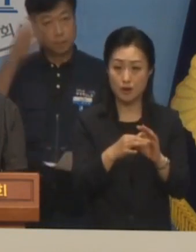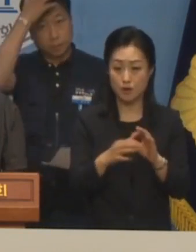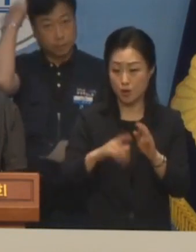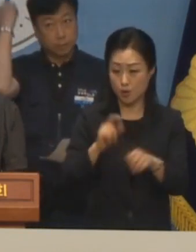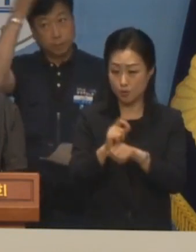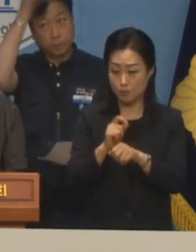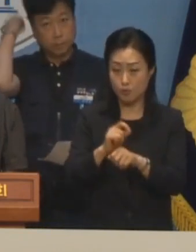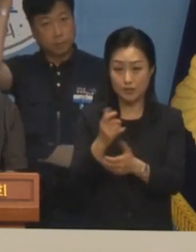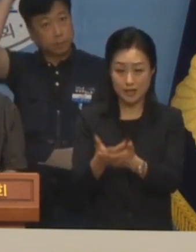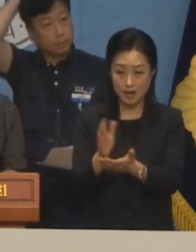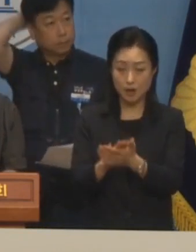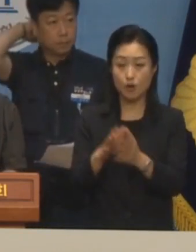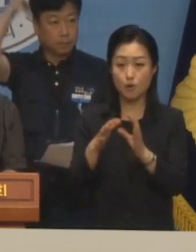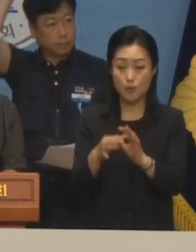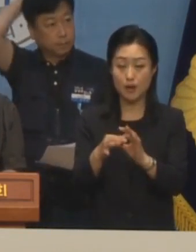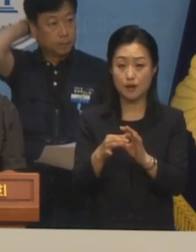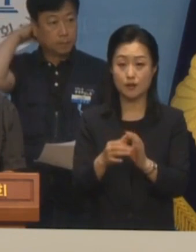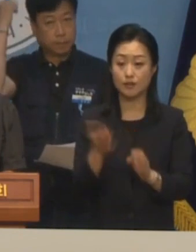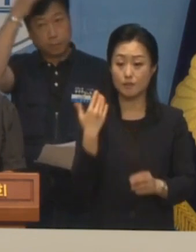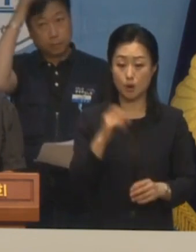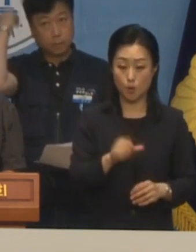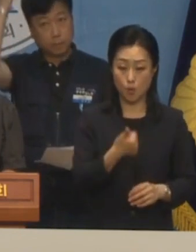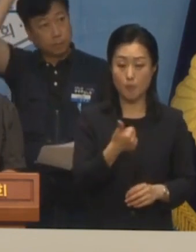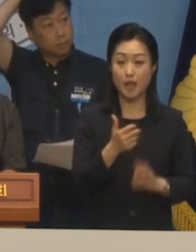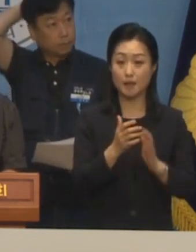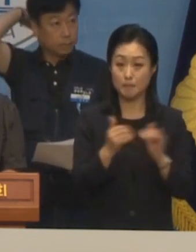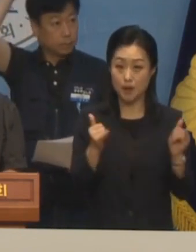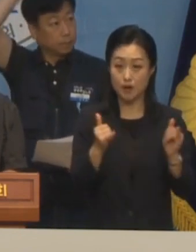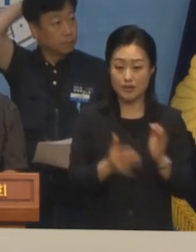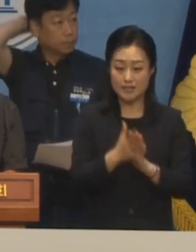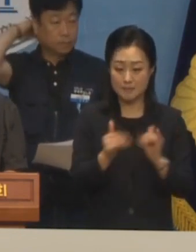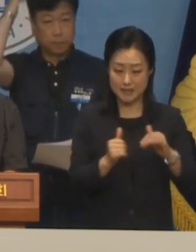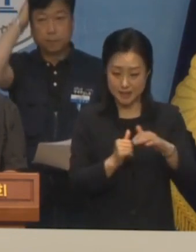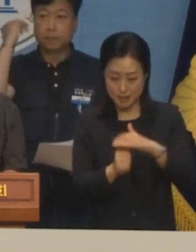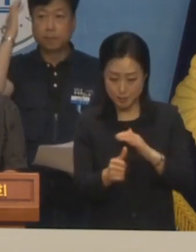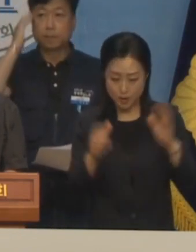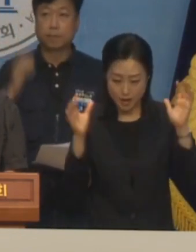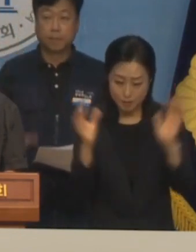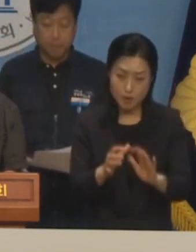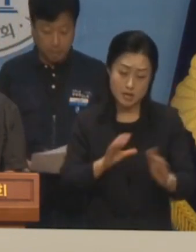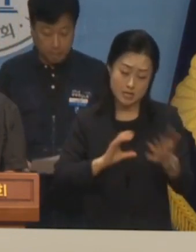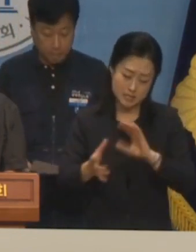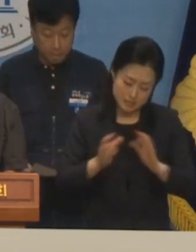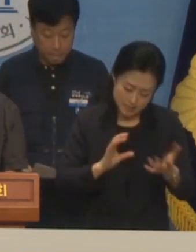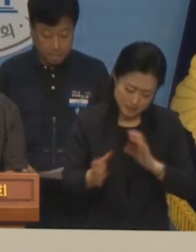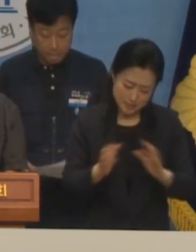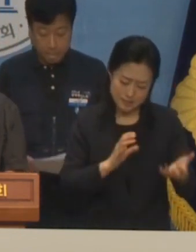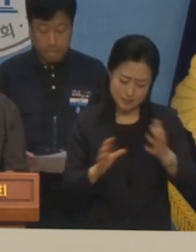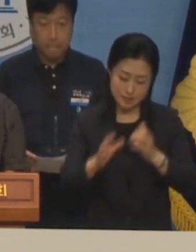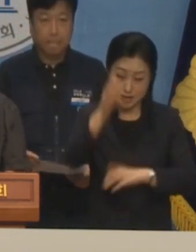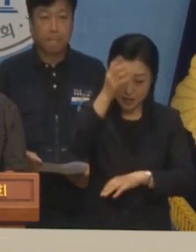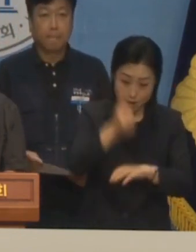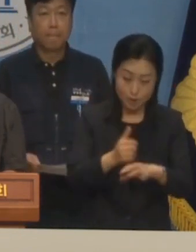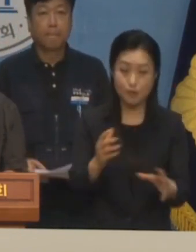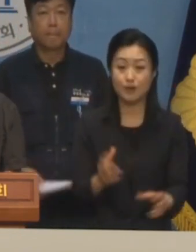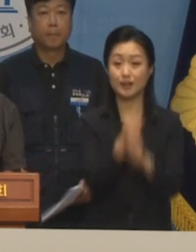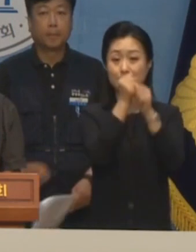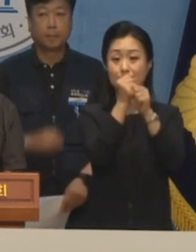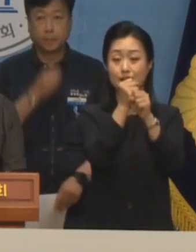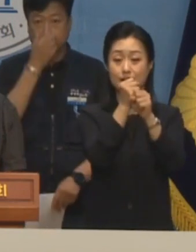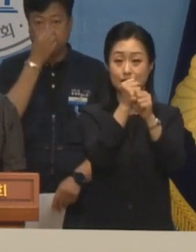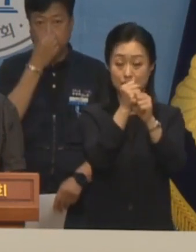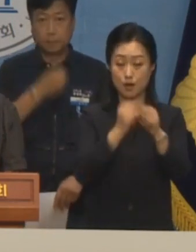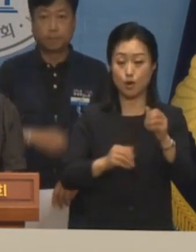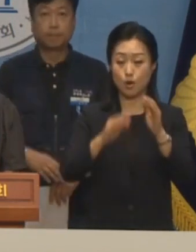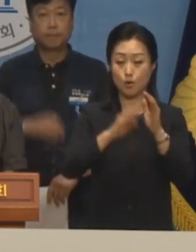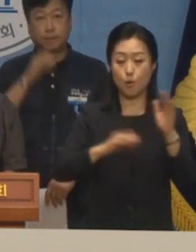답은 지난번 시민대표단 500명이 자신의 생업과 일상을 포기하고 수많은 시간과 노력을 들인 끝에 도출한 공론화